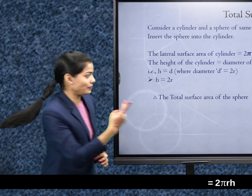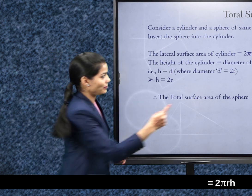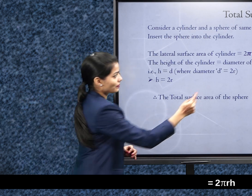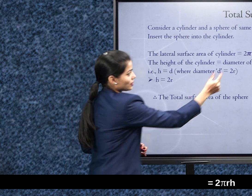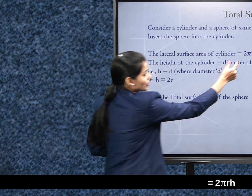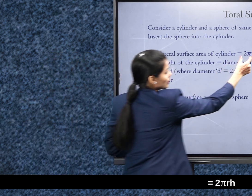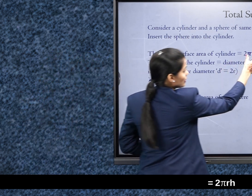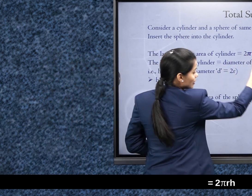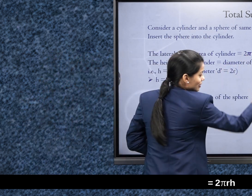=2πrh.